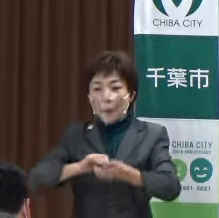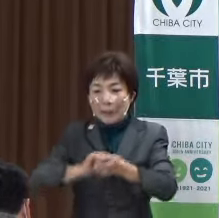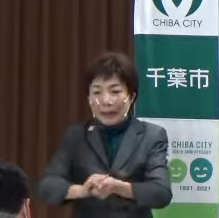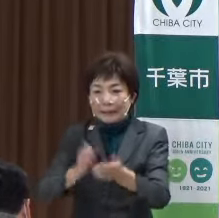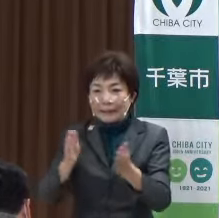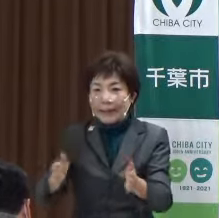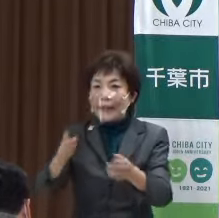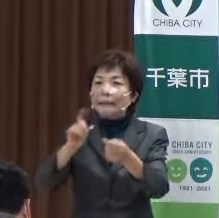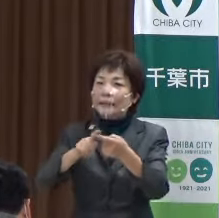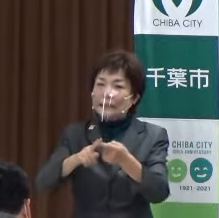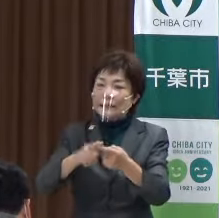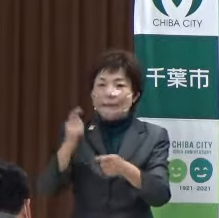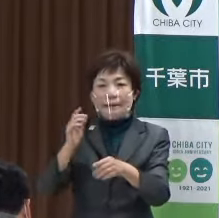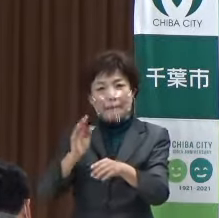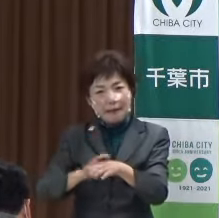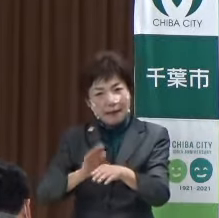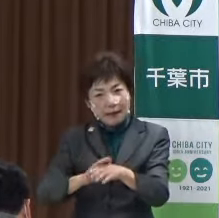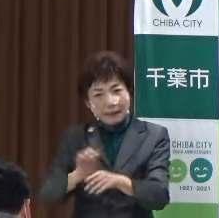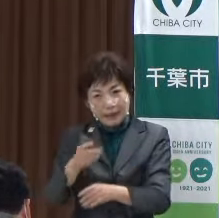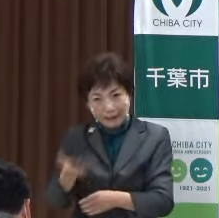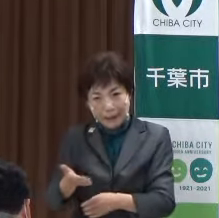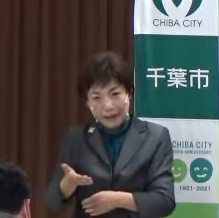的だと。